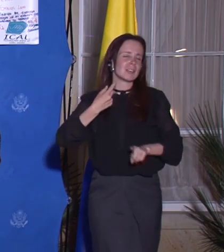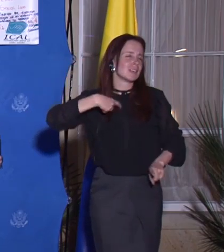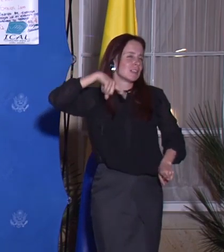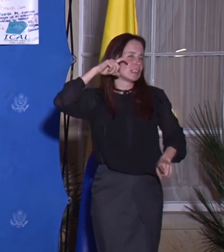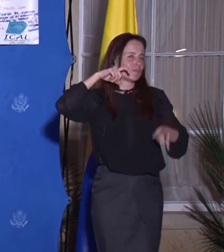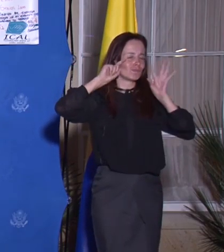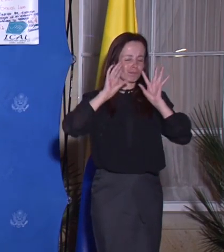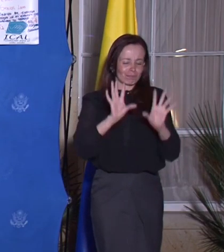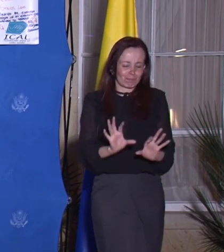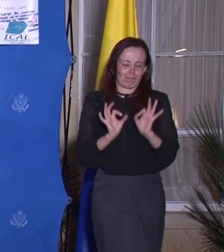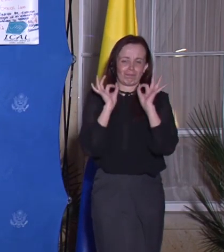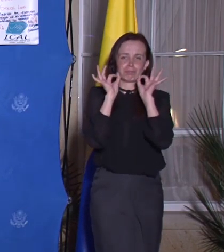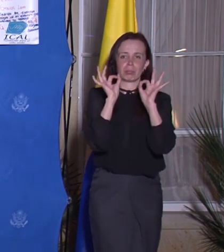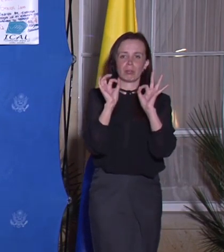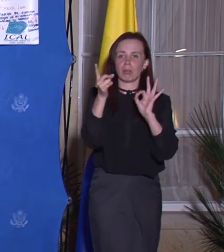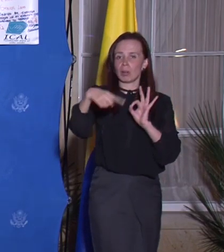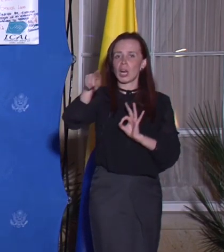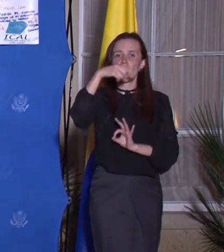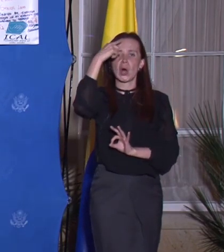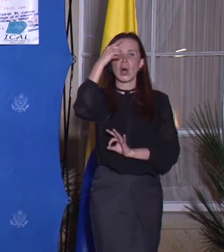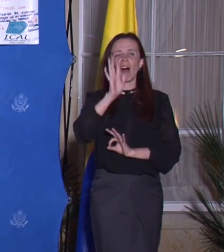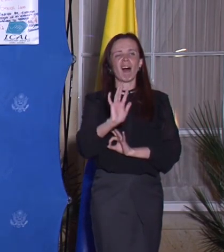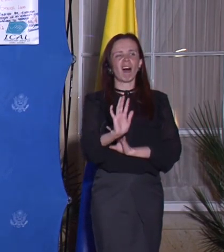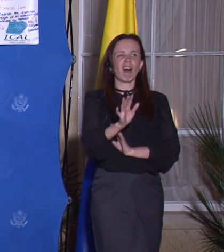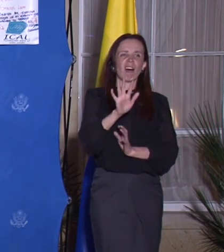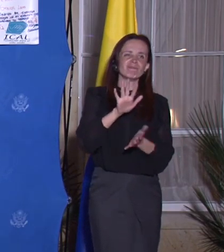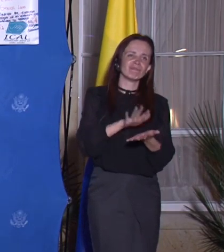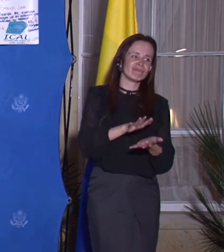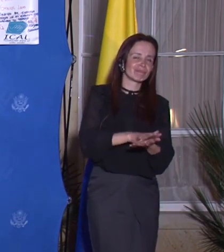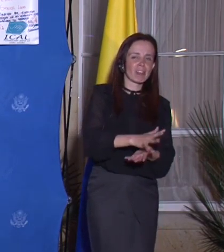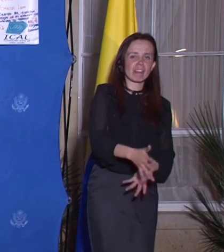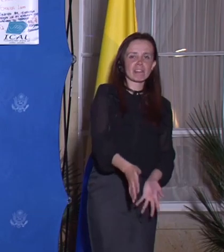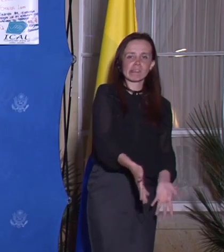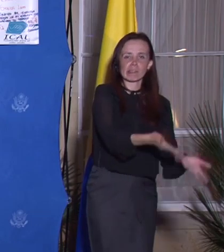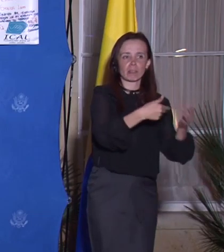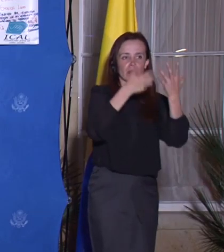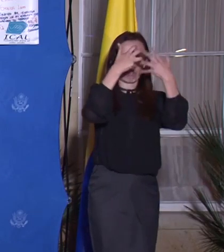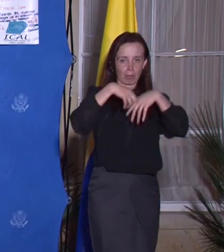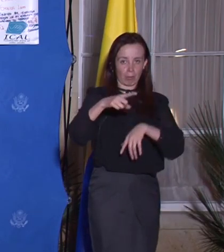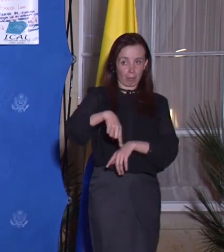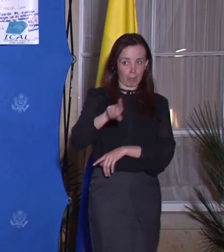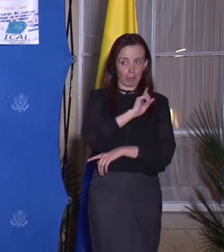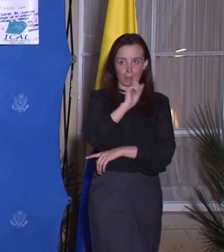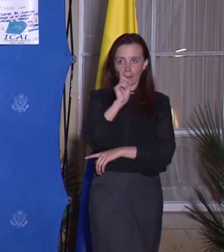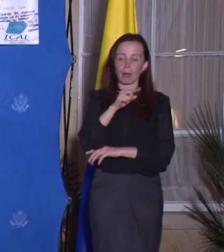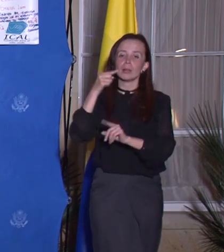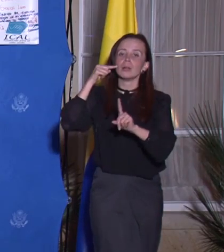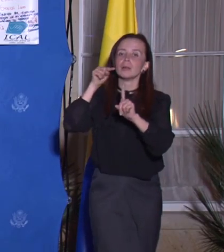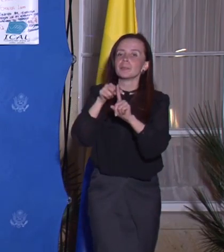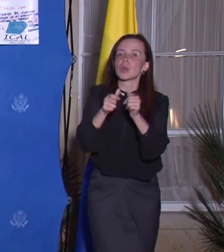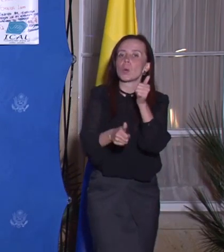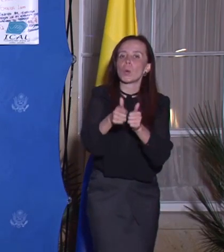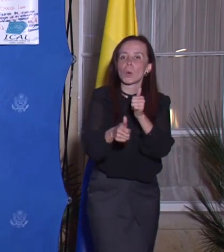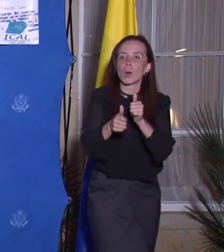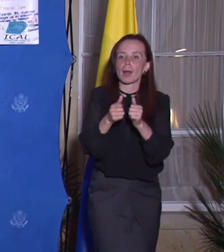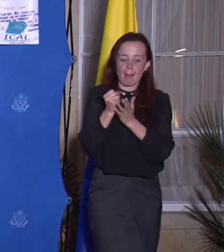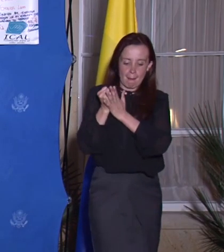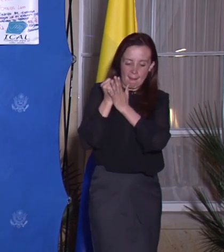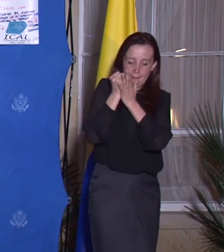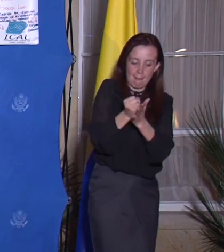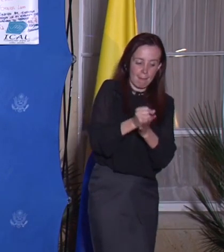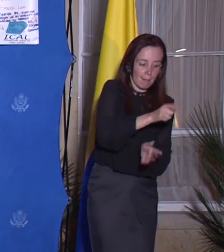mejores productos. Esto no es algo simplemente que los estamos dando para promocionar nuestra empresa, ni mucho menos. La idea principal es ayudar